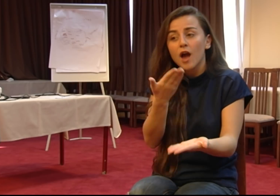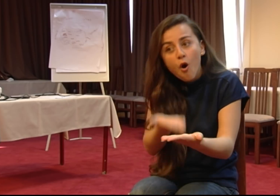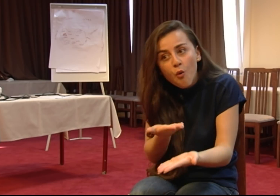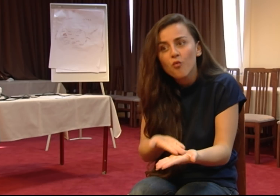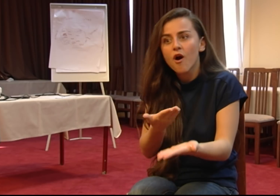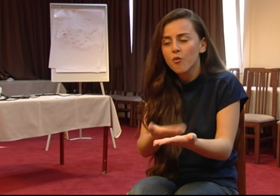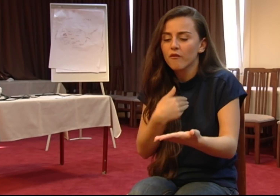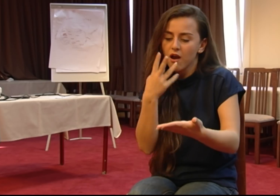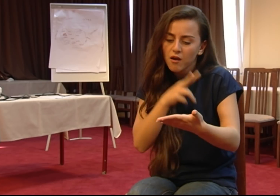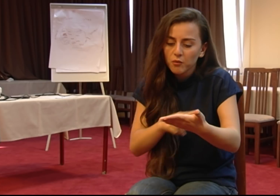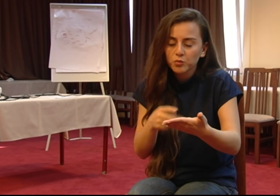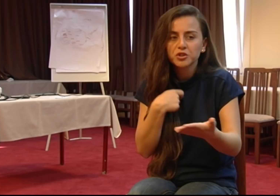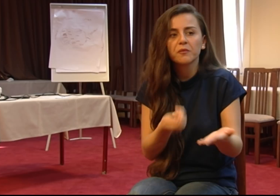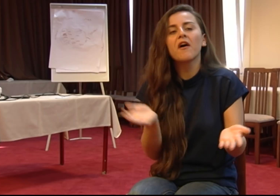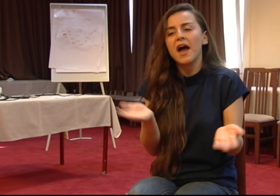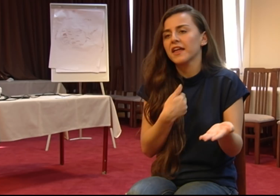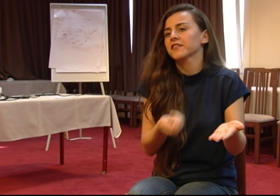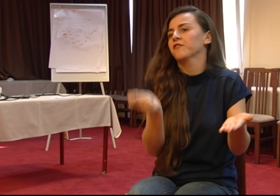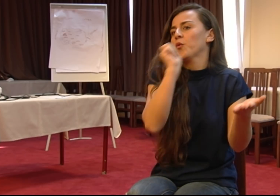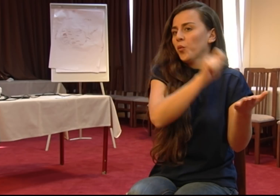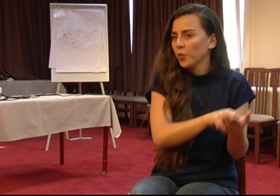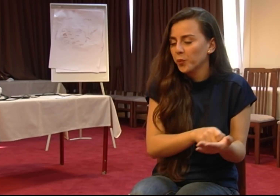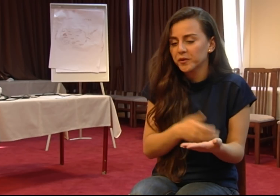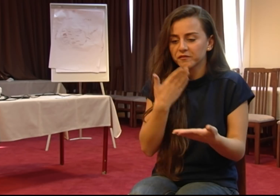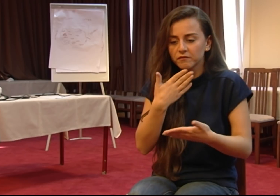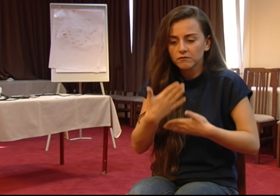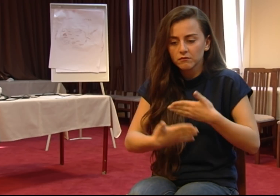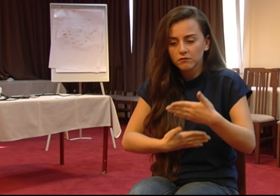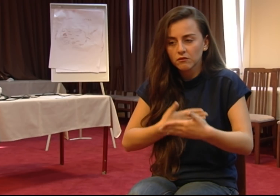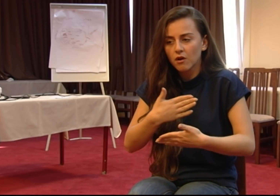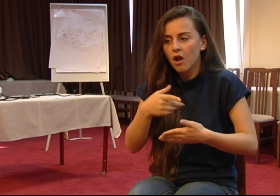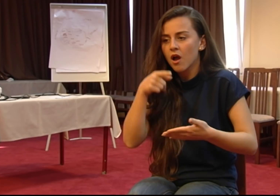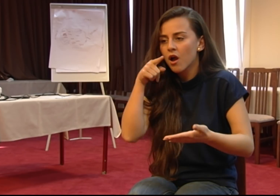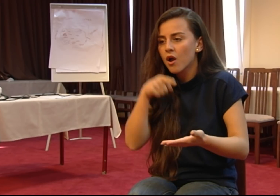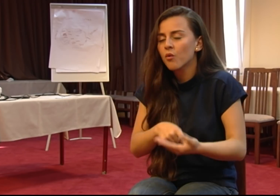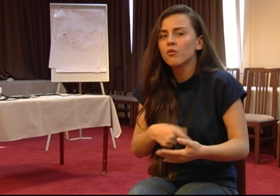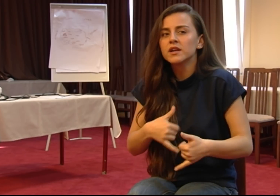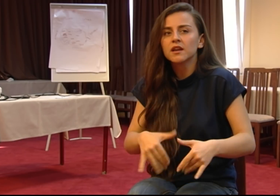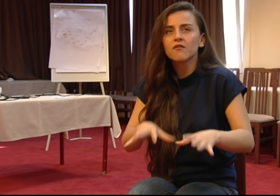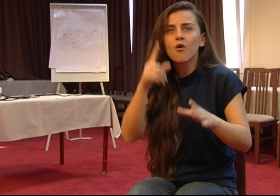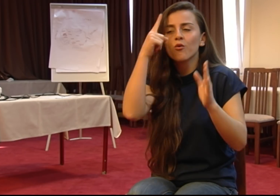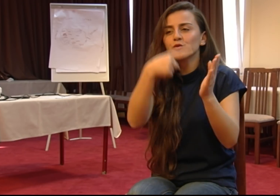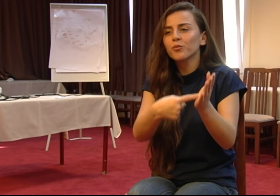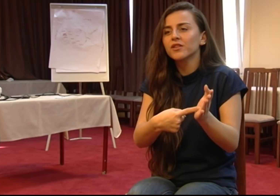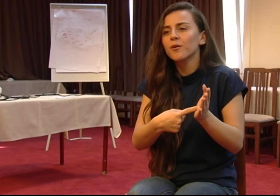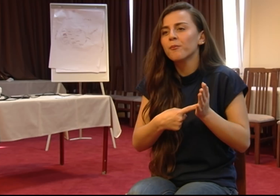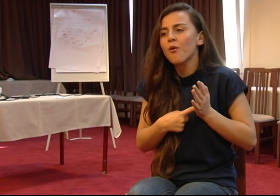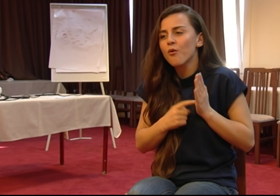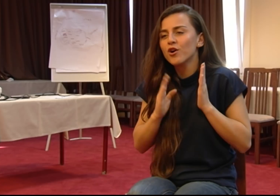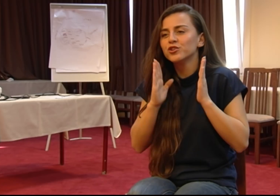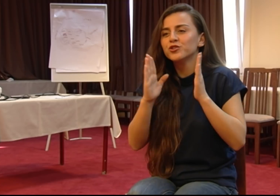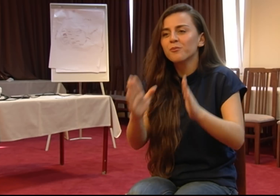легнување. Ден за ден. Многу осознав, прашував, учев. Потоа си купив Библија и вистината ме